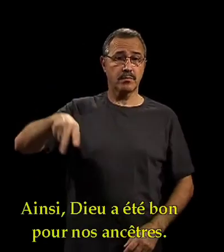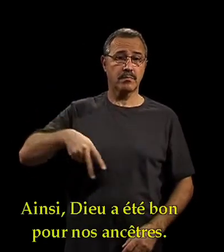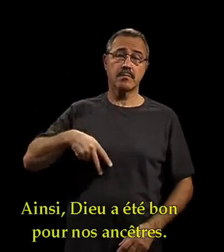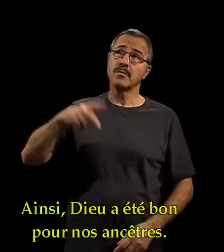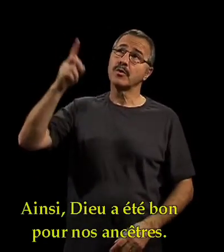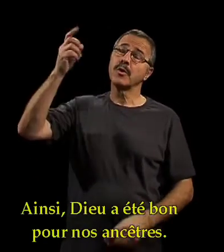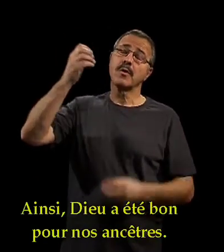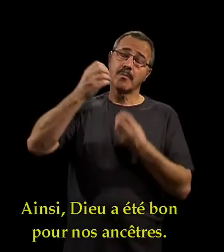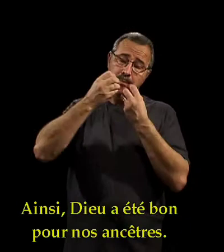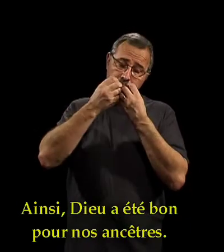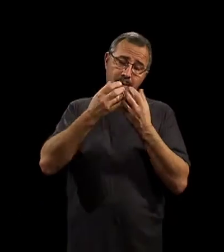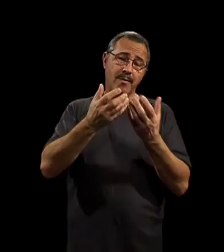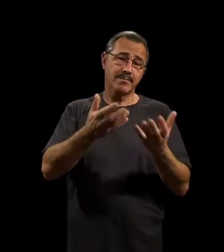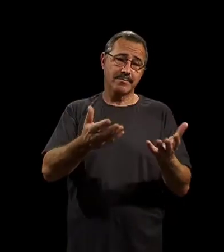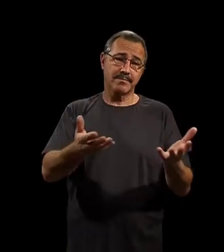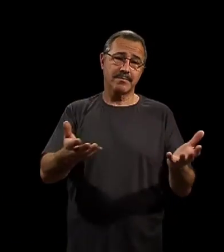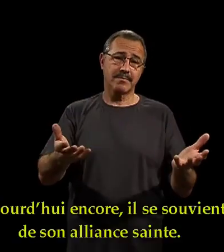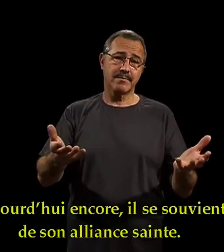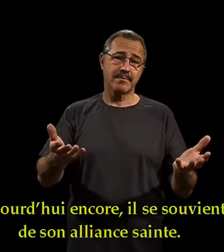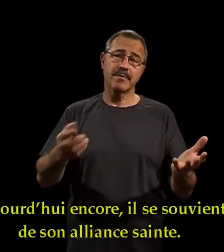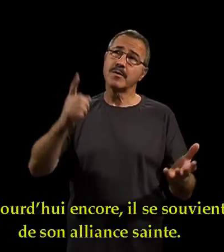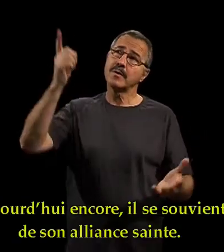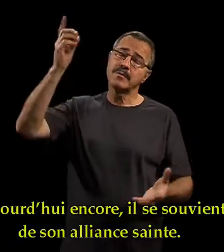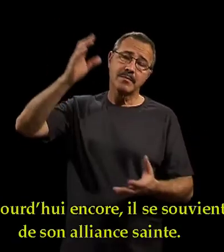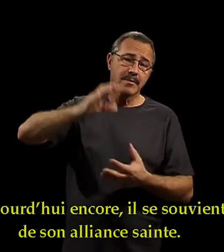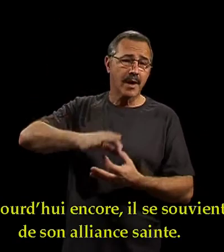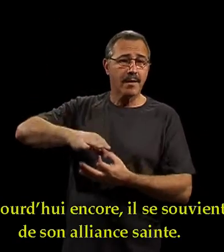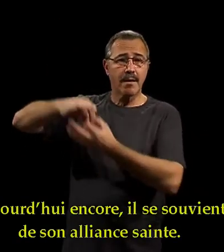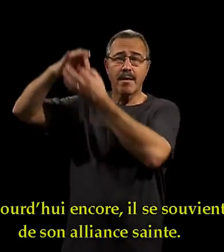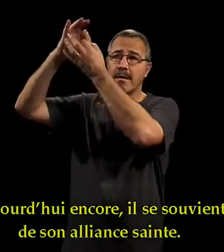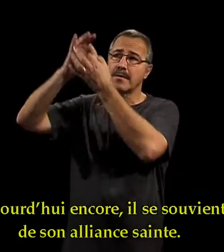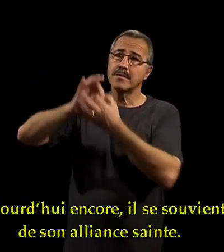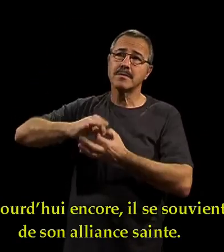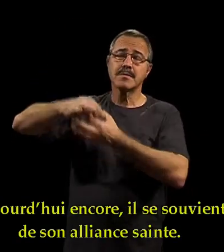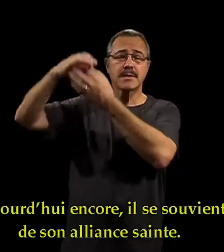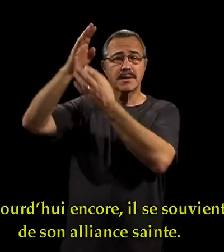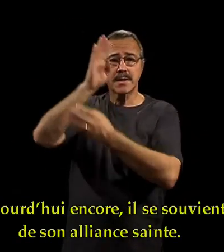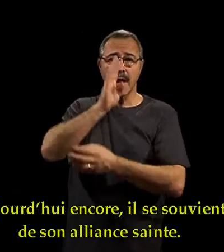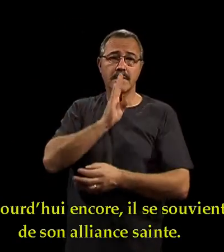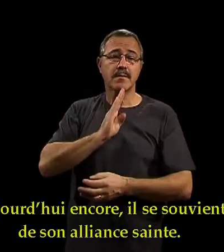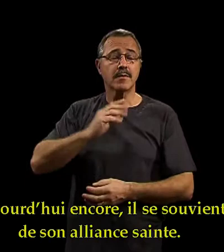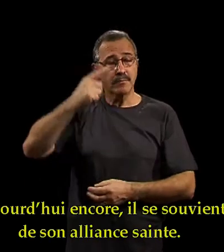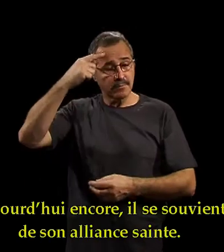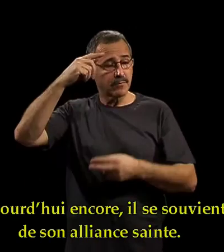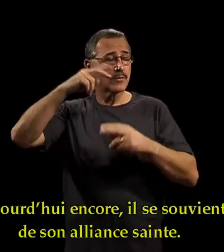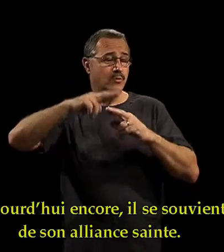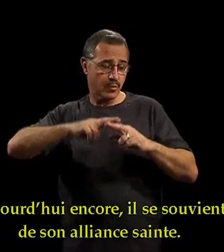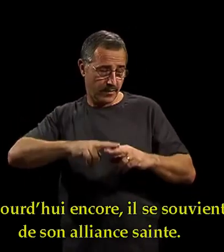Ainsi, Dieu a été bon pour nos ancêtres. Aujourd'hui encore, il se souvient de son